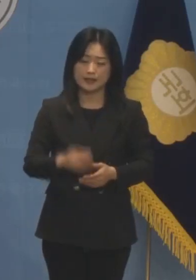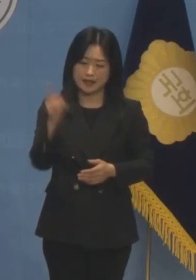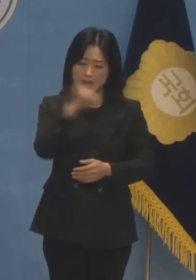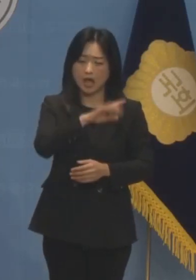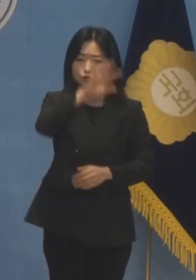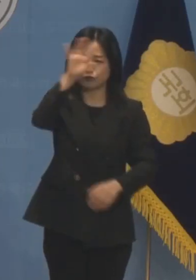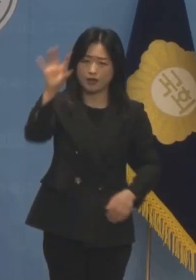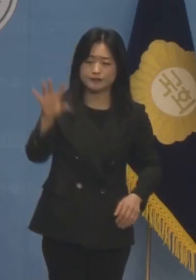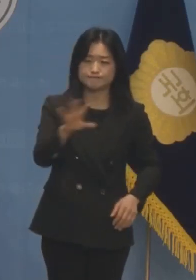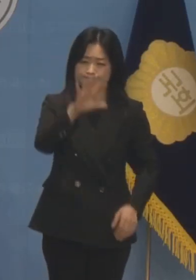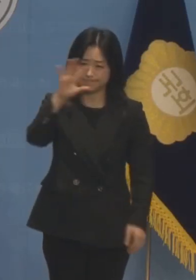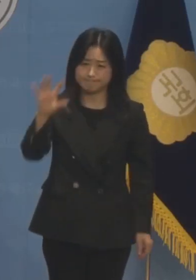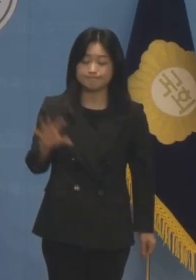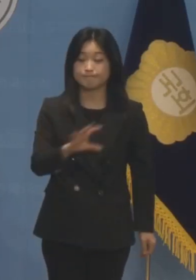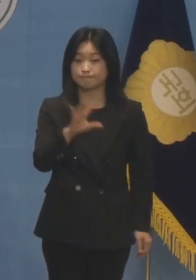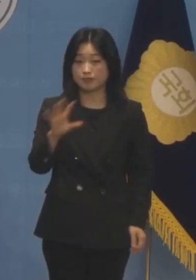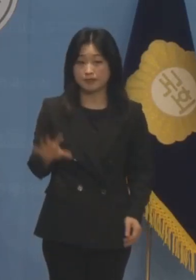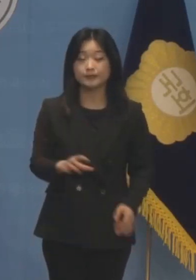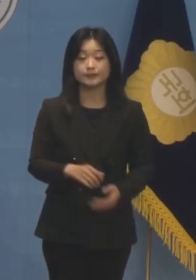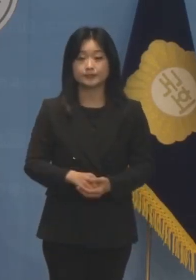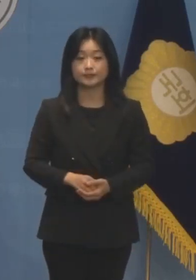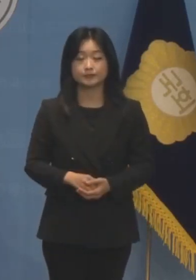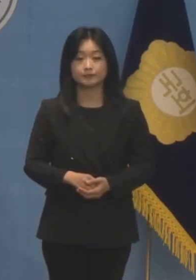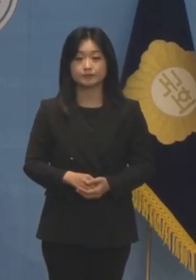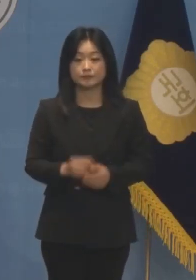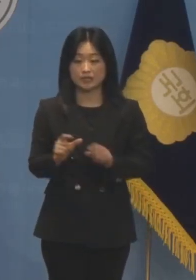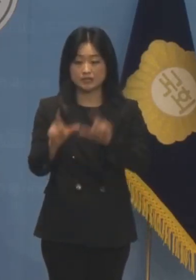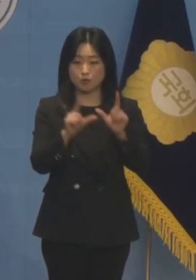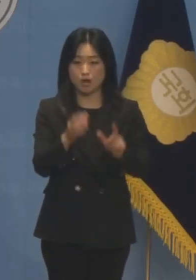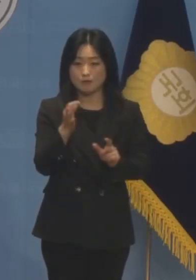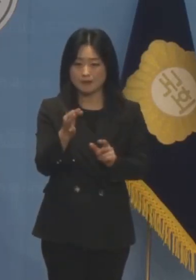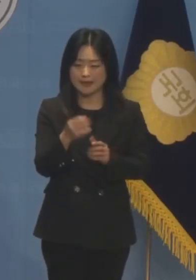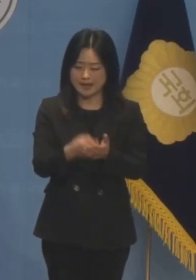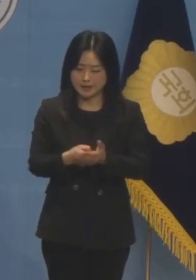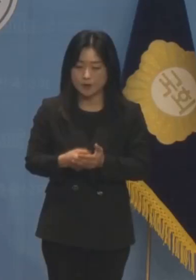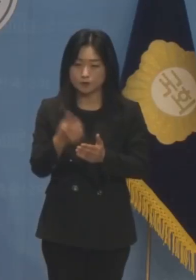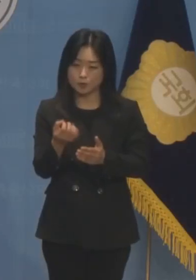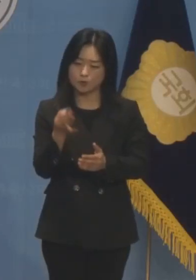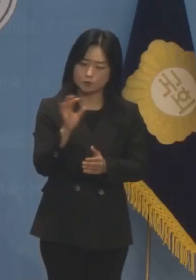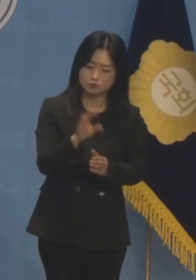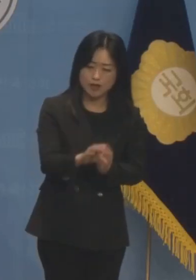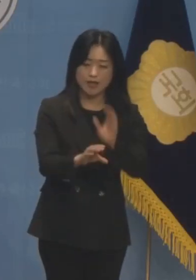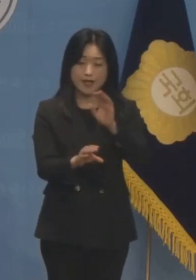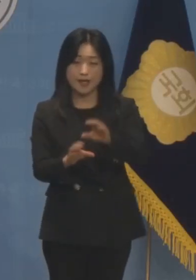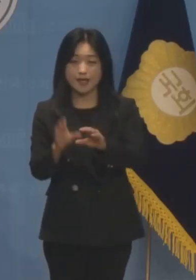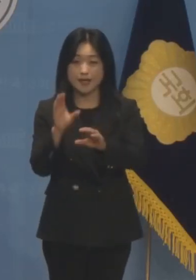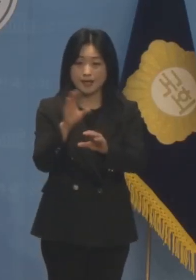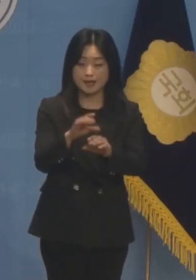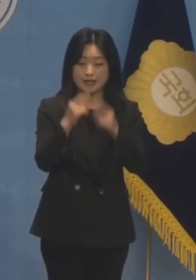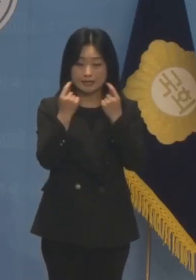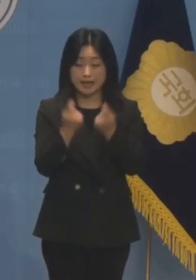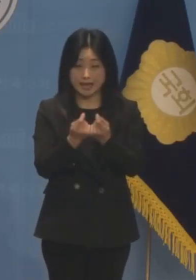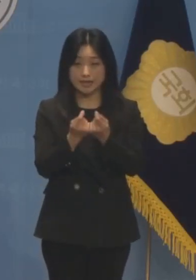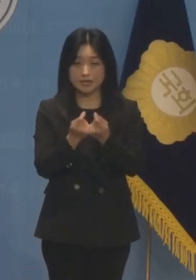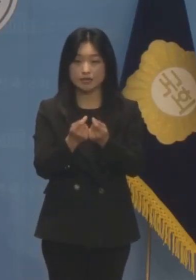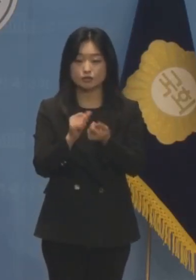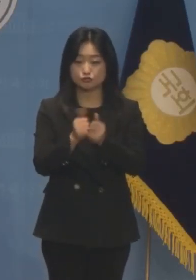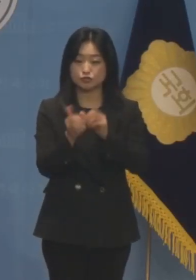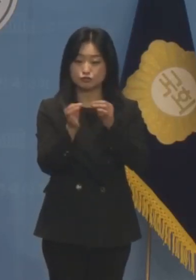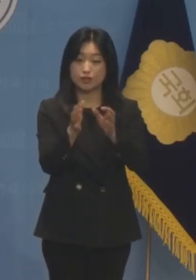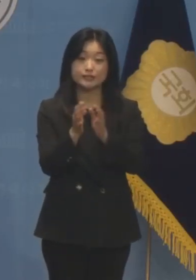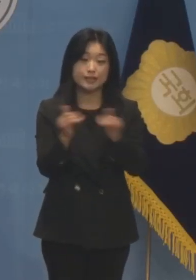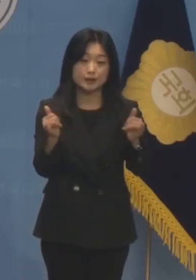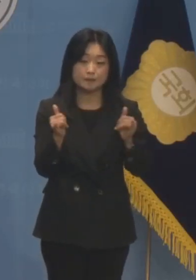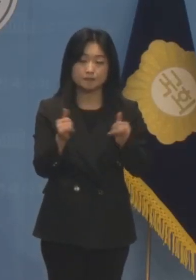악순환으로 이어집니다. 그리고 생활비를 아껴가며 투자하는 우리 1,400만 소액